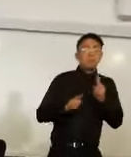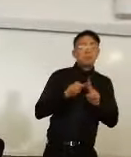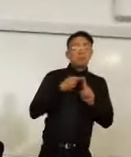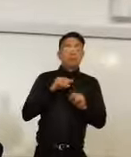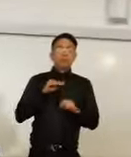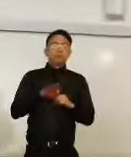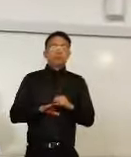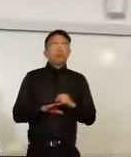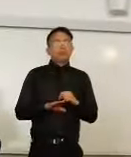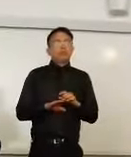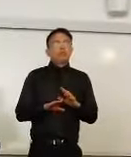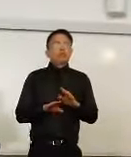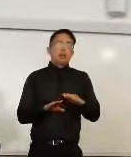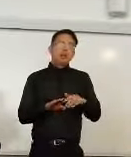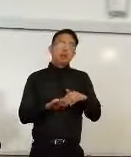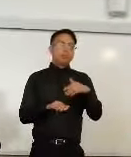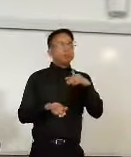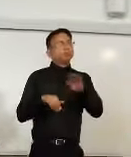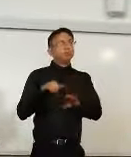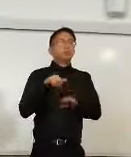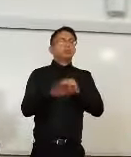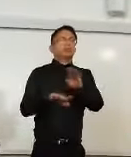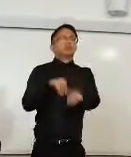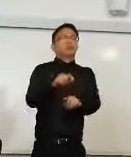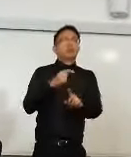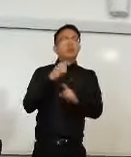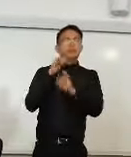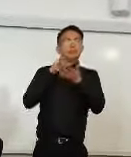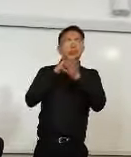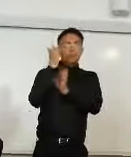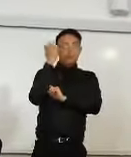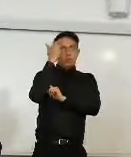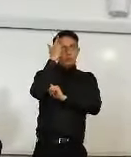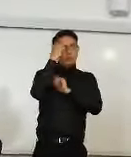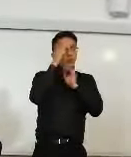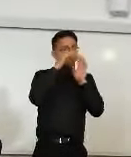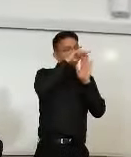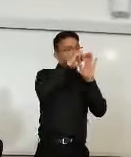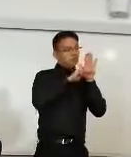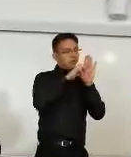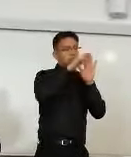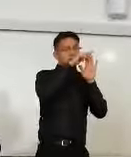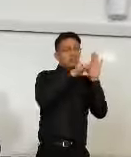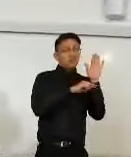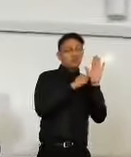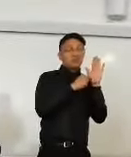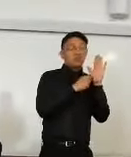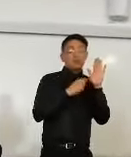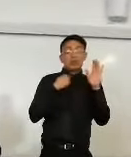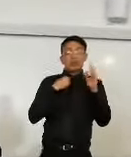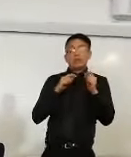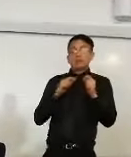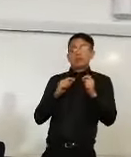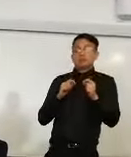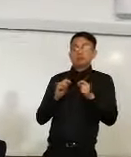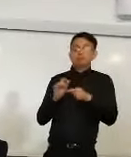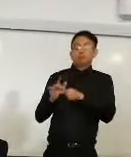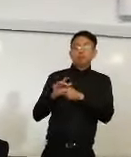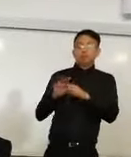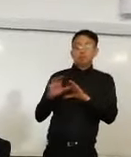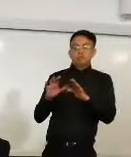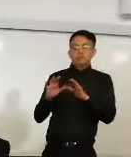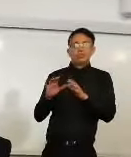cosas, en la lógica responsable en la que fue formulada esta resolución, la implementación de las acciones sí genere